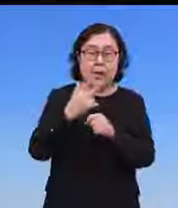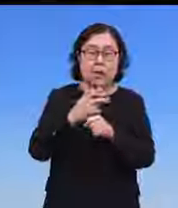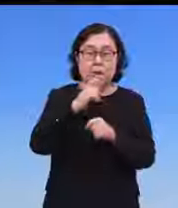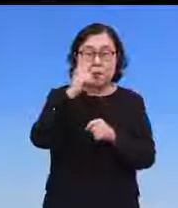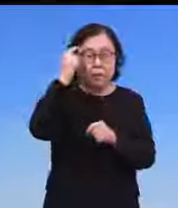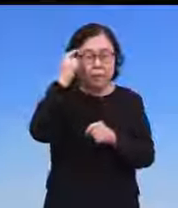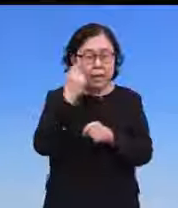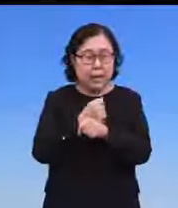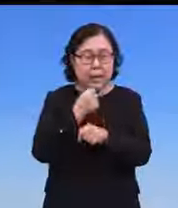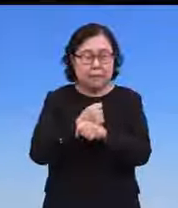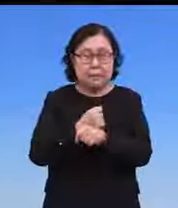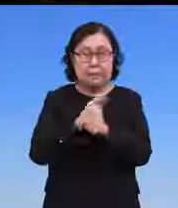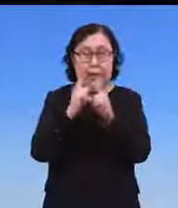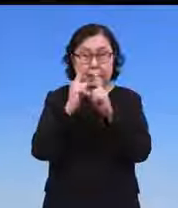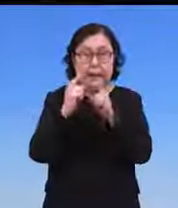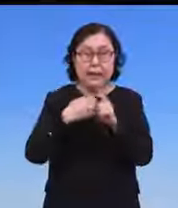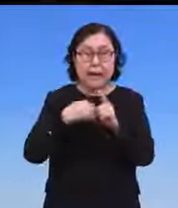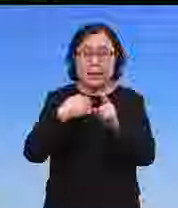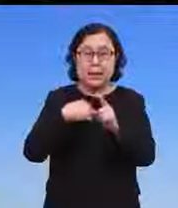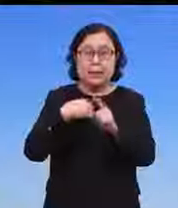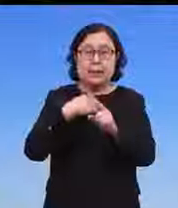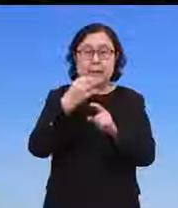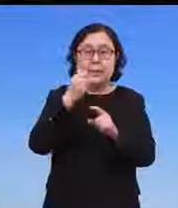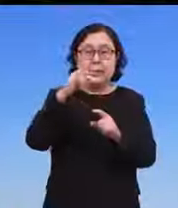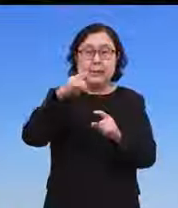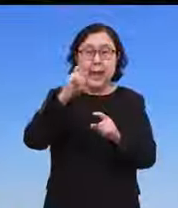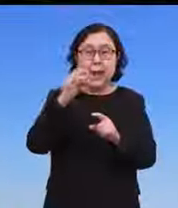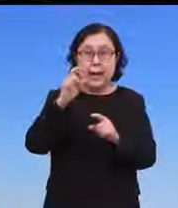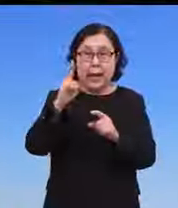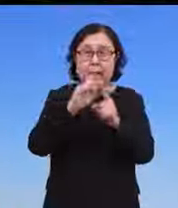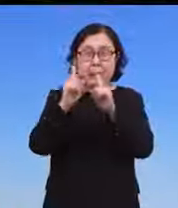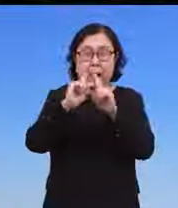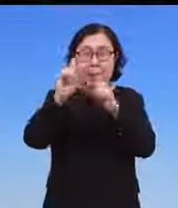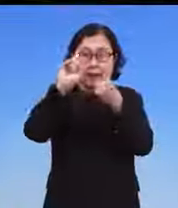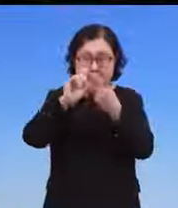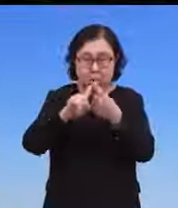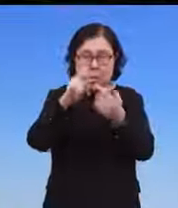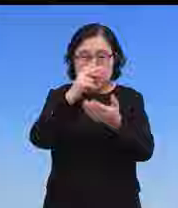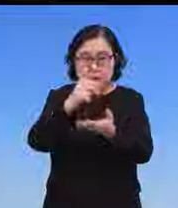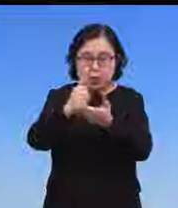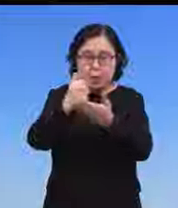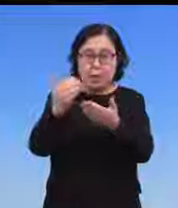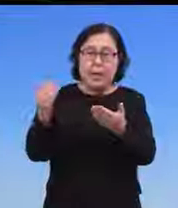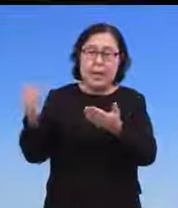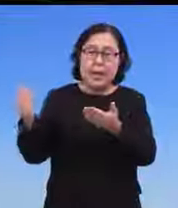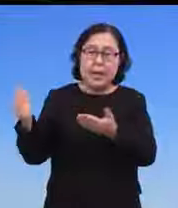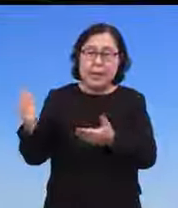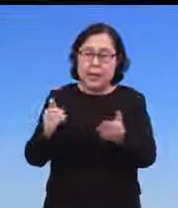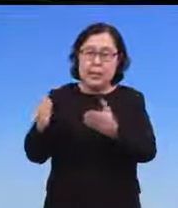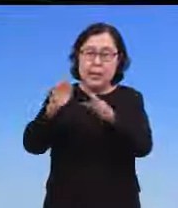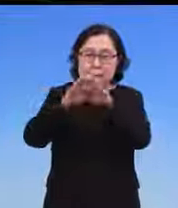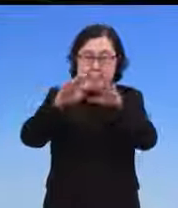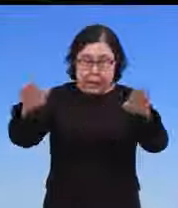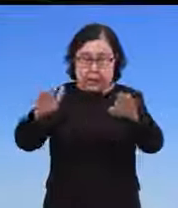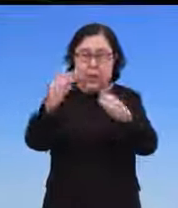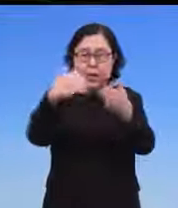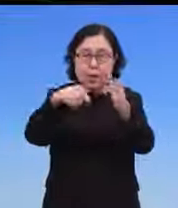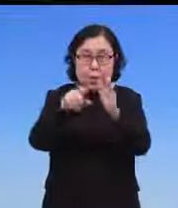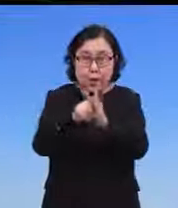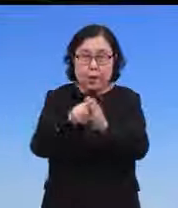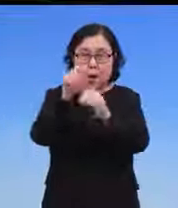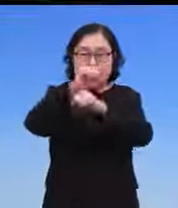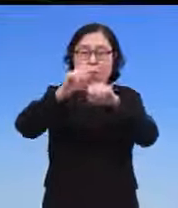7년을 묵상했던 23절입니다. 이르되 나는 선지자 이사야의 말과 같이 주의 길을 곧게 하라고